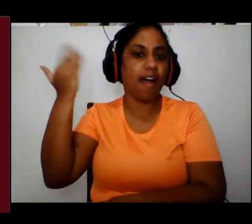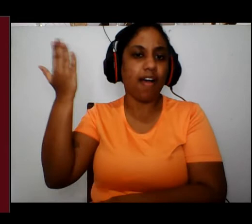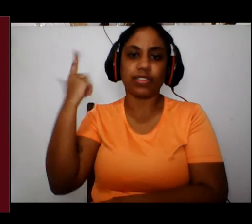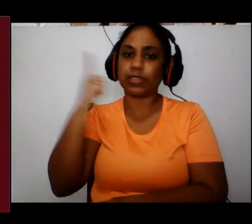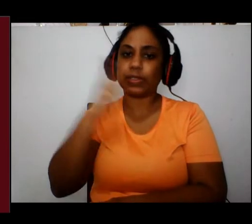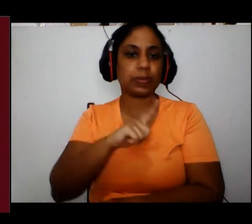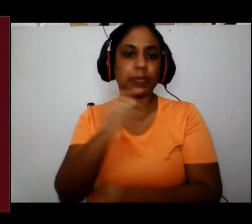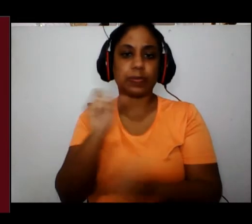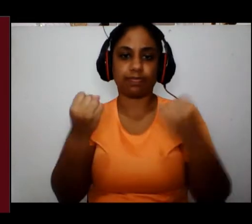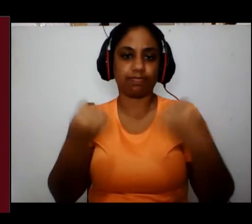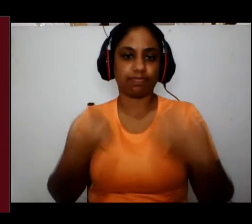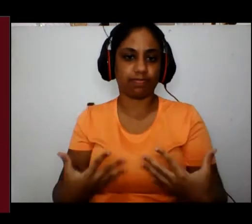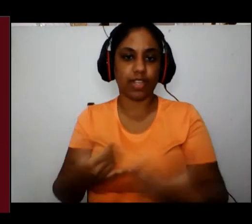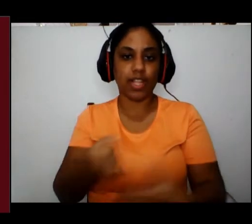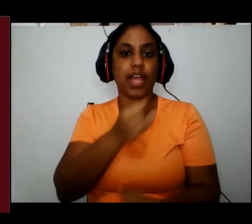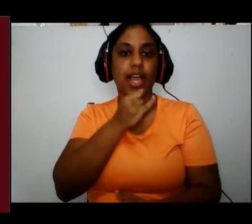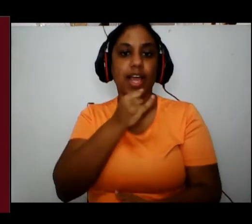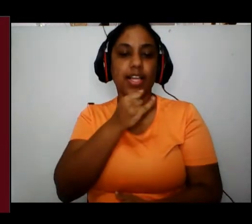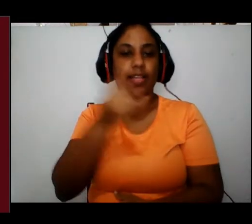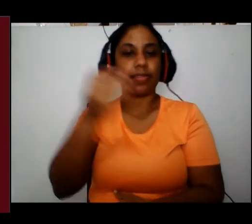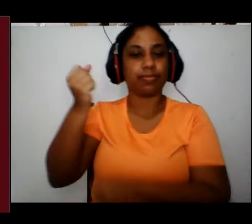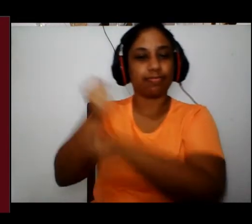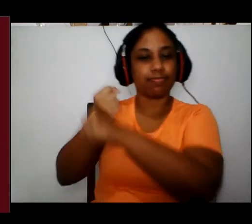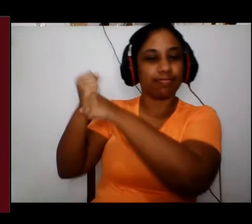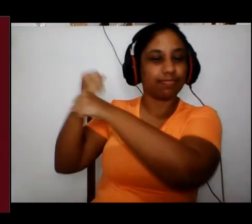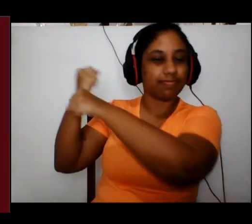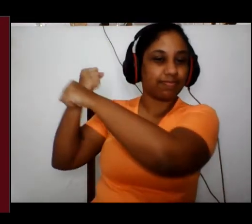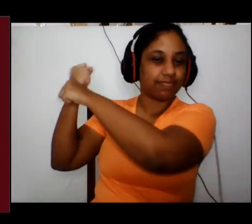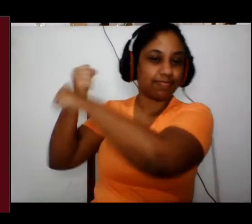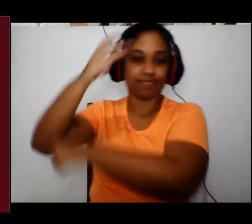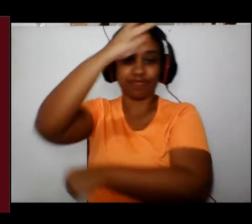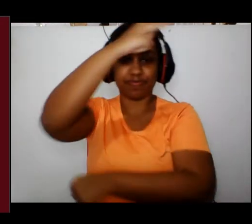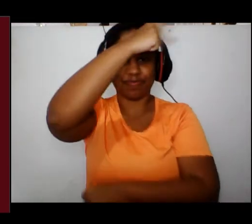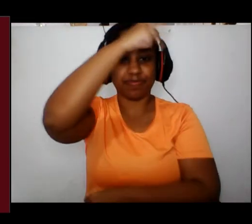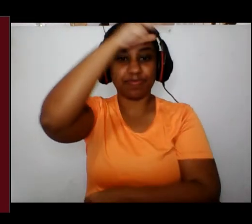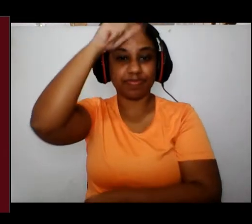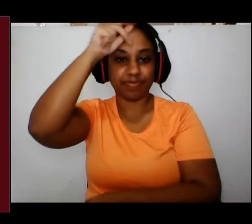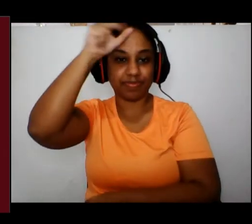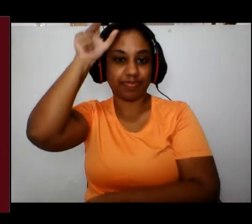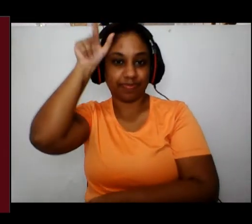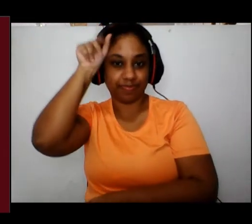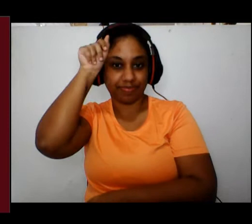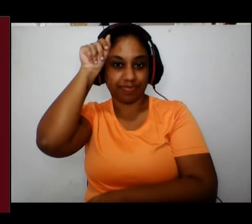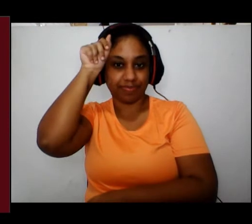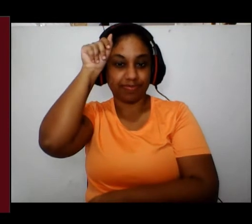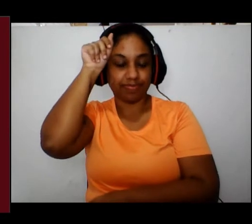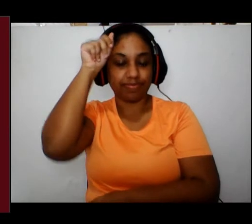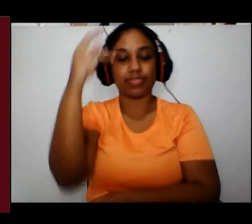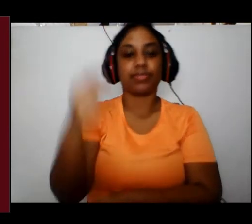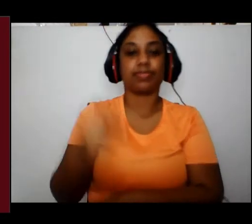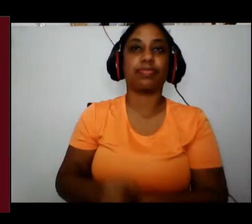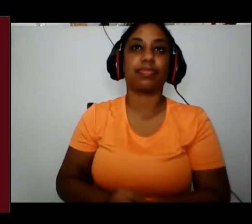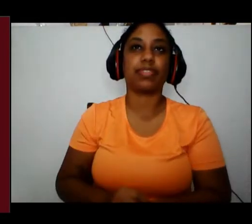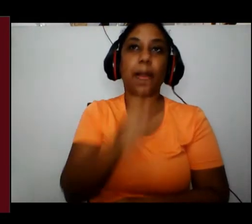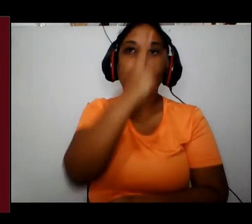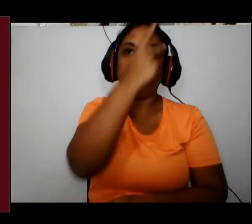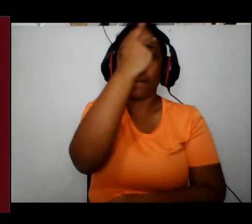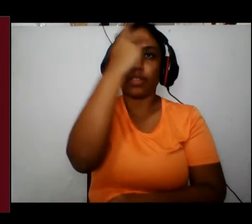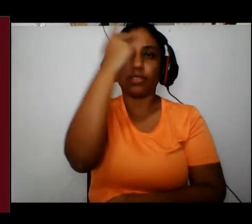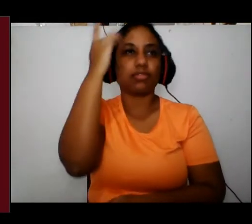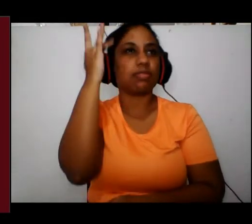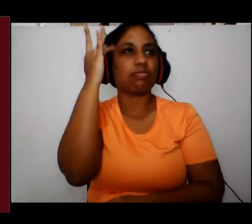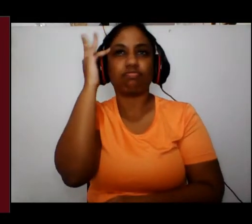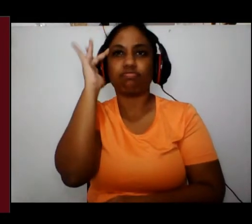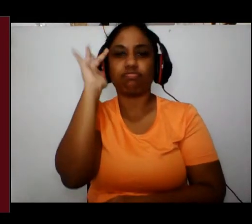exemplo, lá na Grécia Antiga, há milhares e milhares de anos atrás, não só na Grécia, mas também em outras